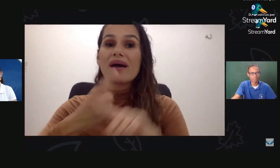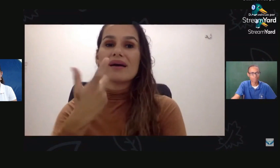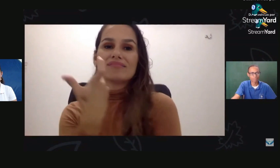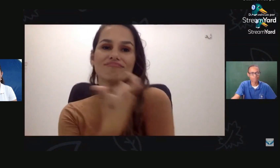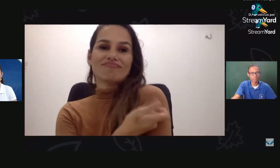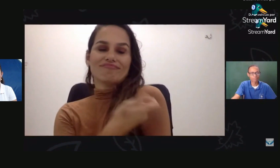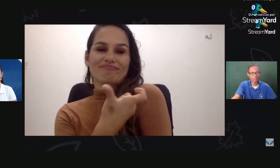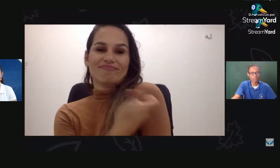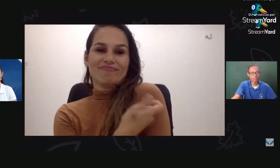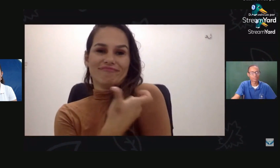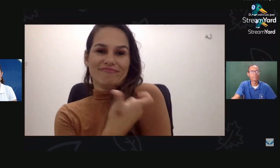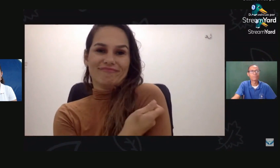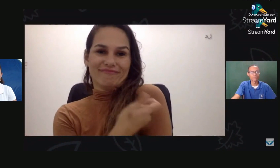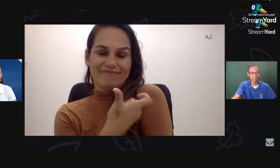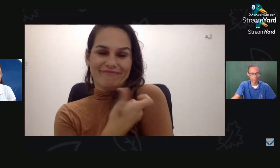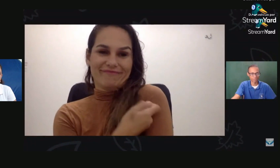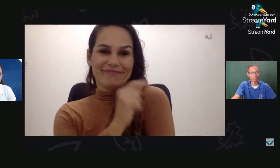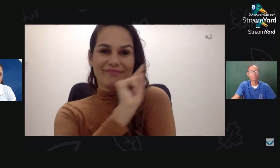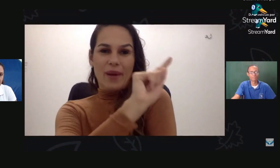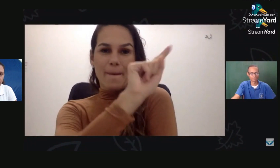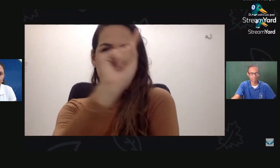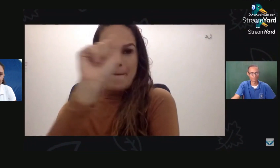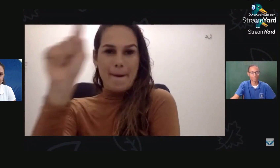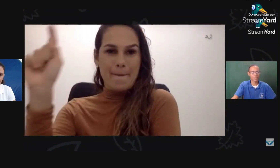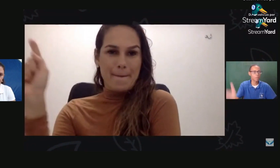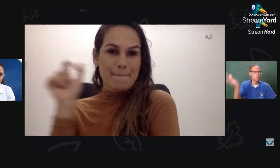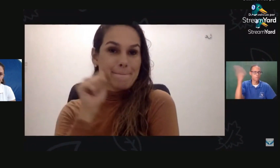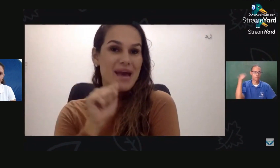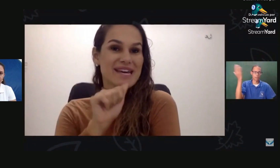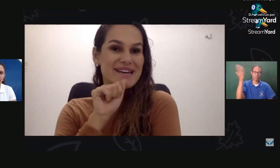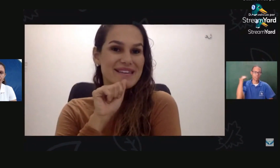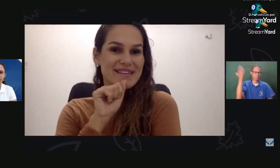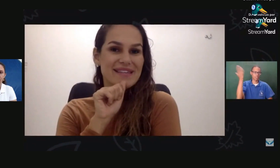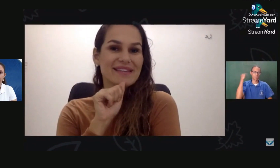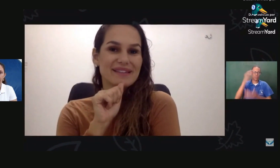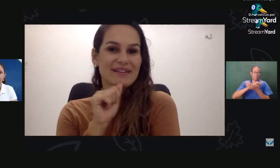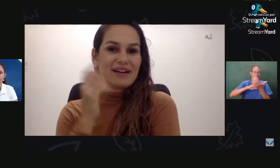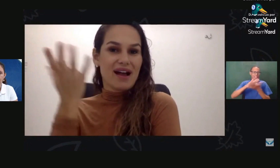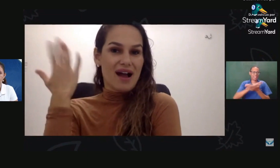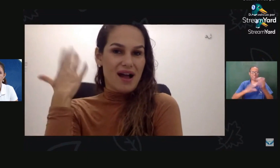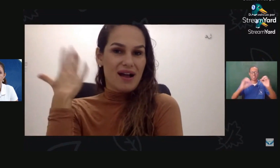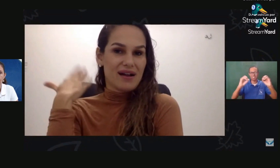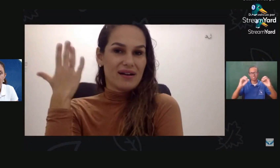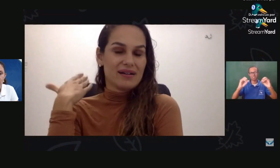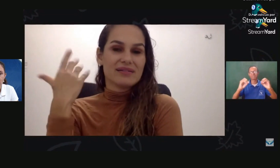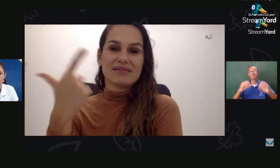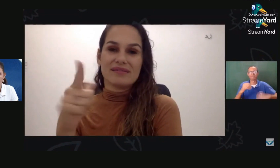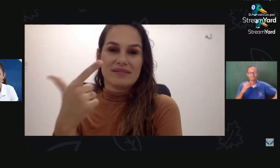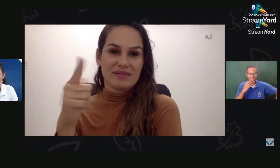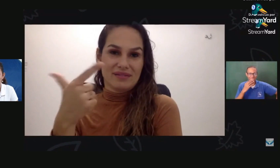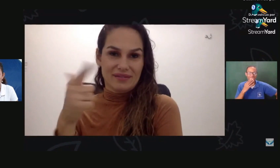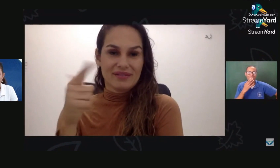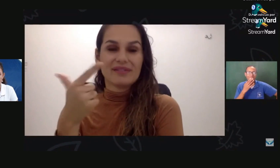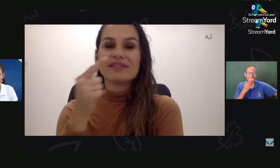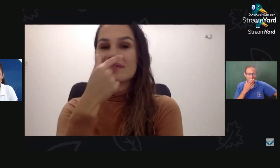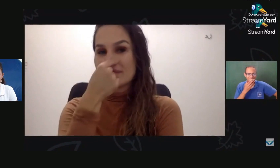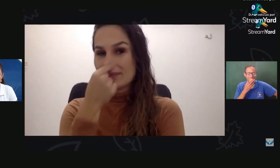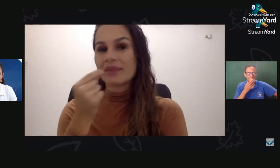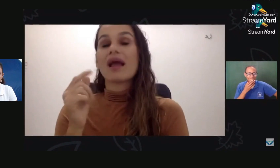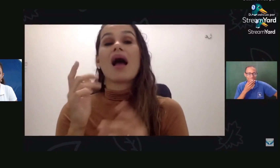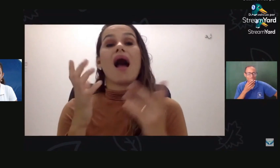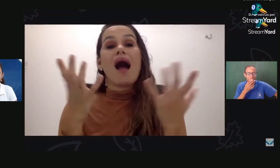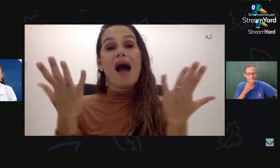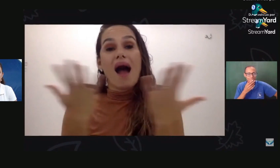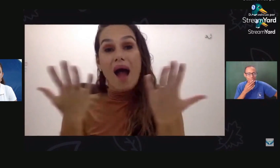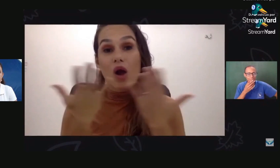diminuiu os surdos, né? Hoje nós temos vacina, por exemplo, né? Que não permite. Antigamente a gente não tinha isso. O